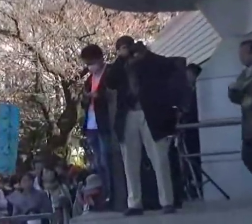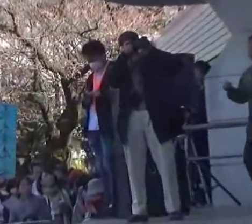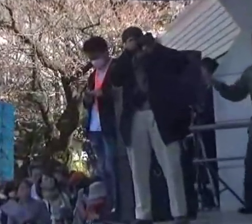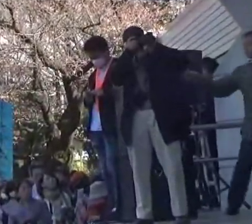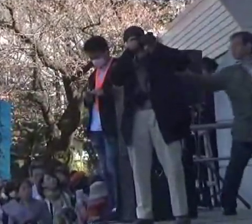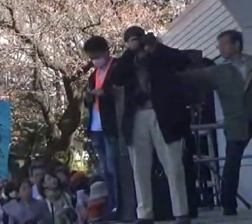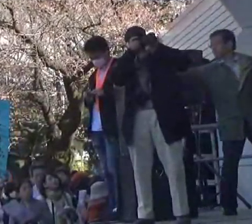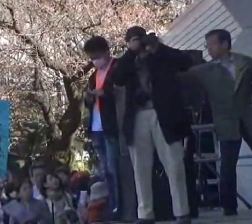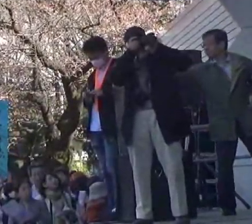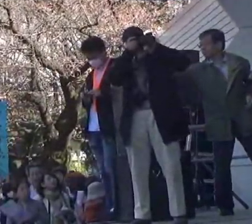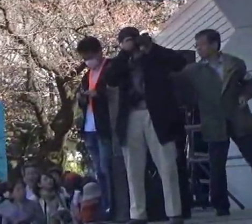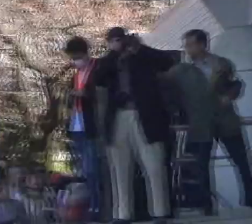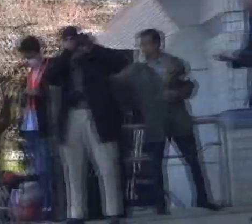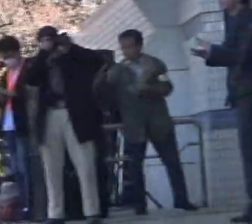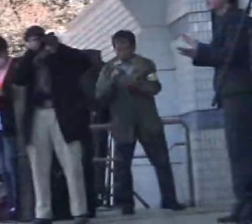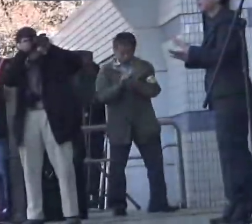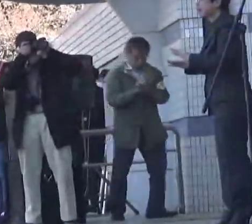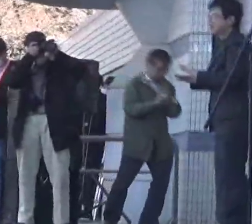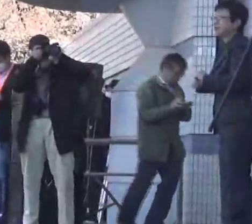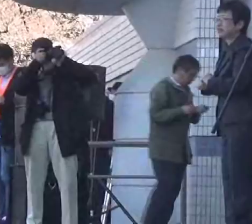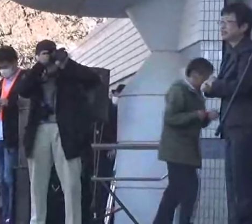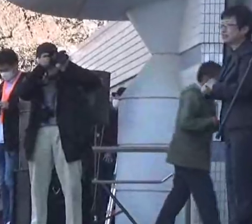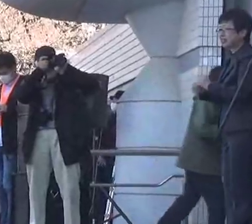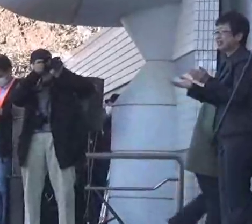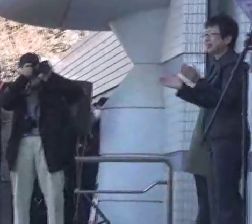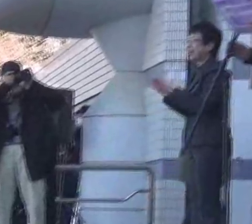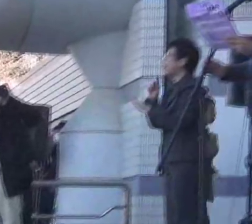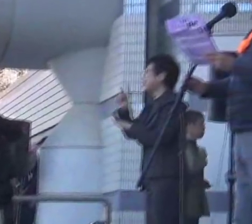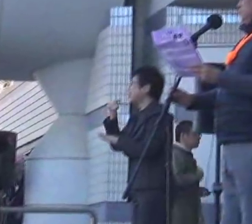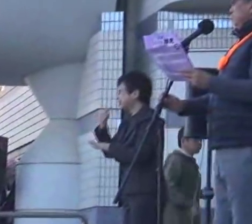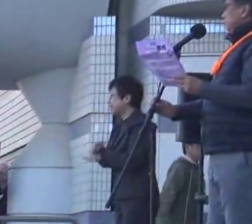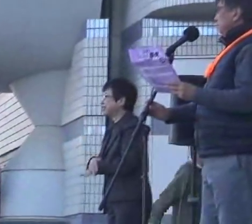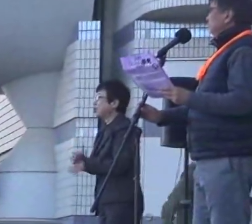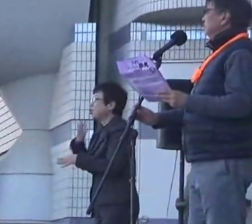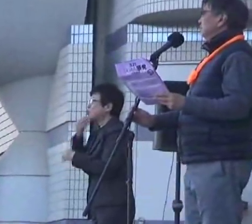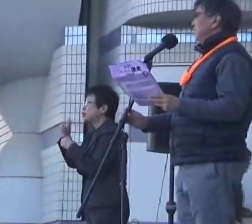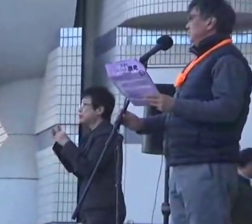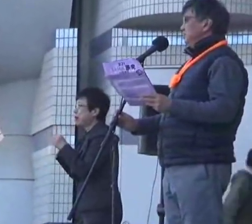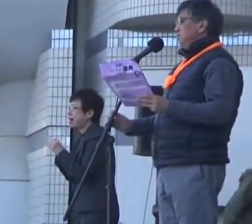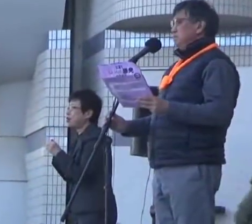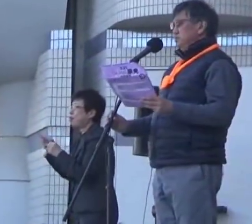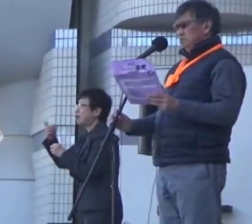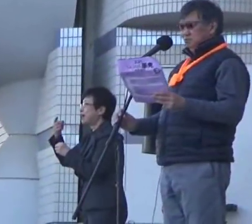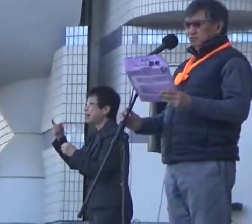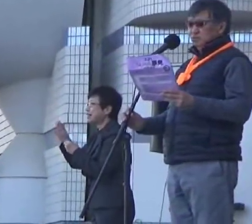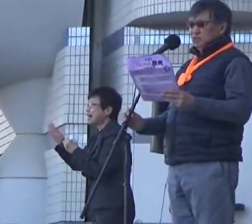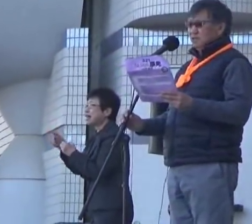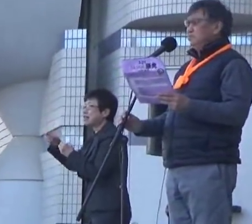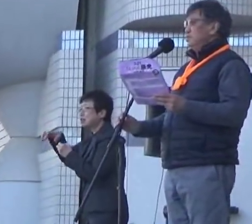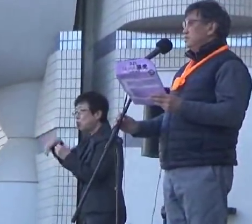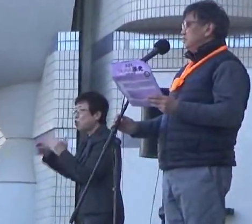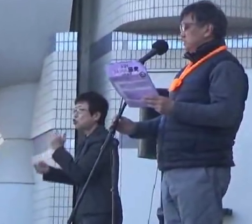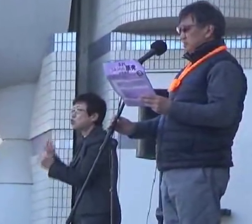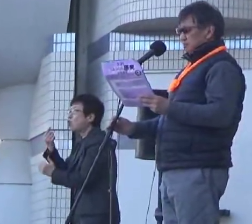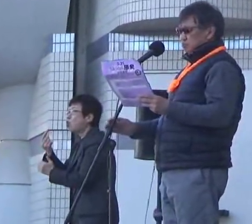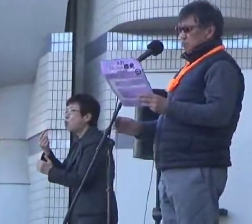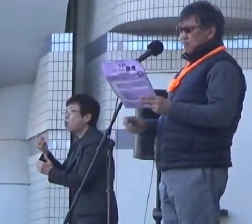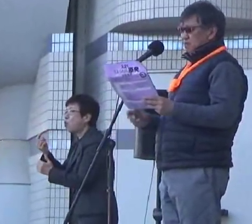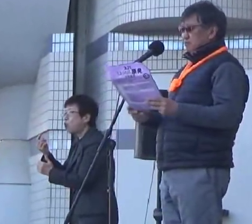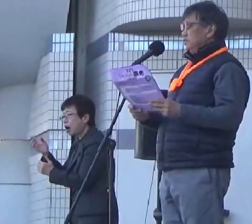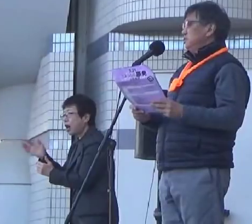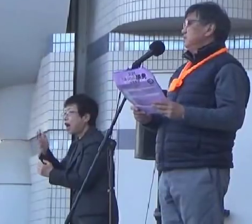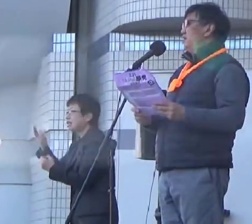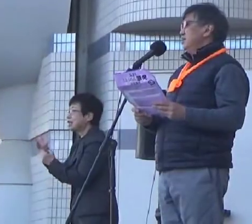本当にいい天気になりました。福島の 第一原発の事故から8年が経ちました